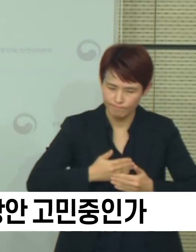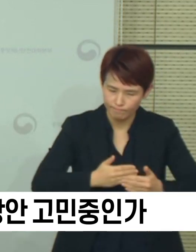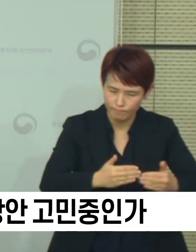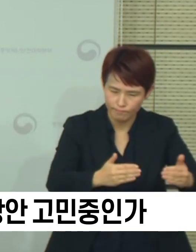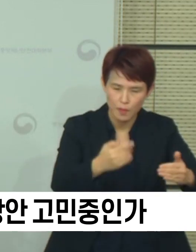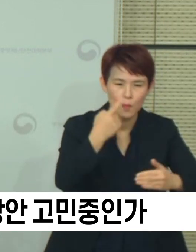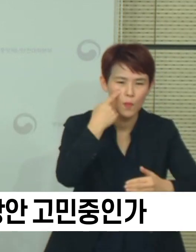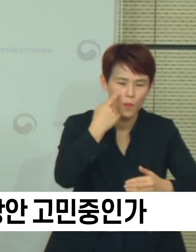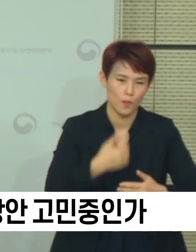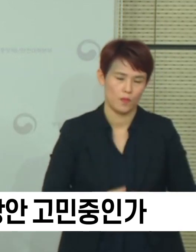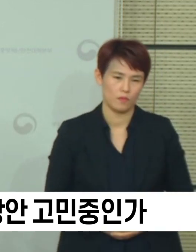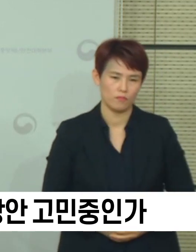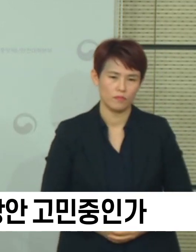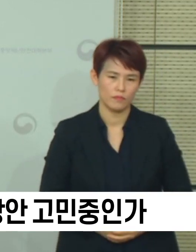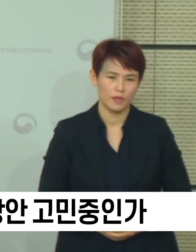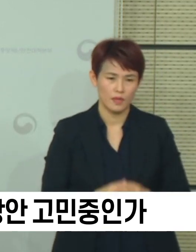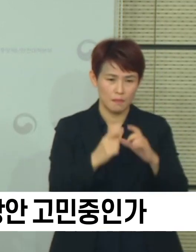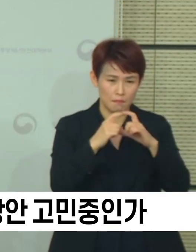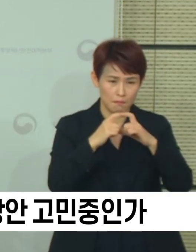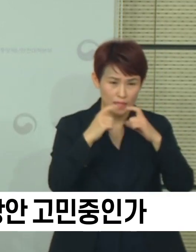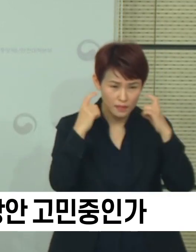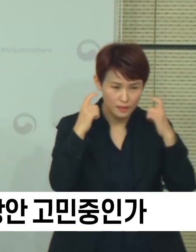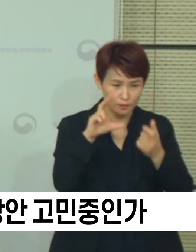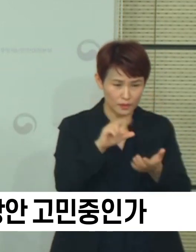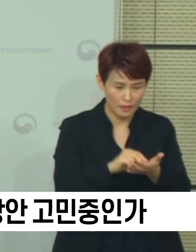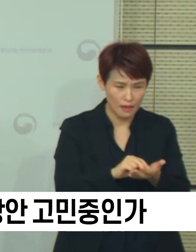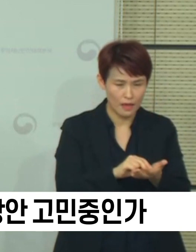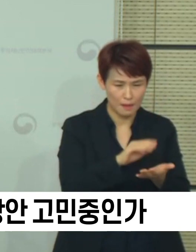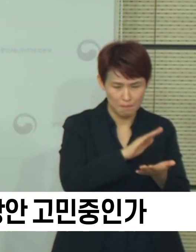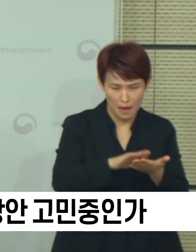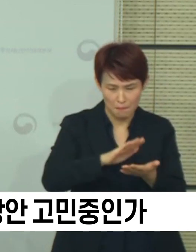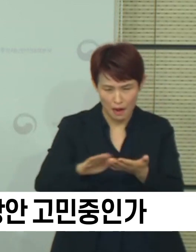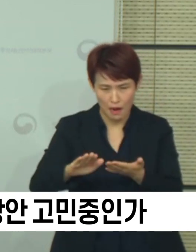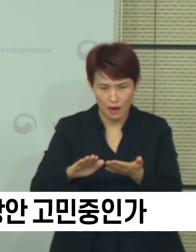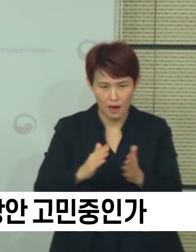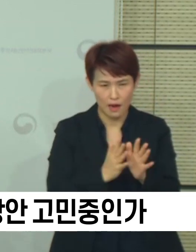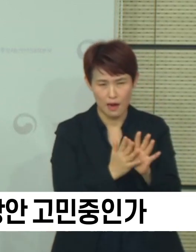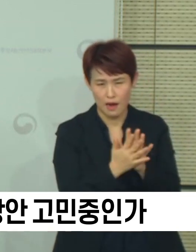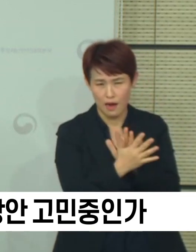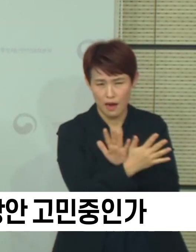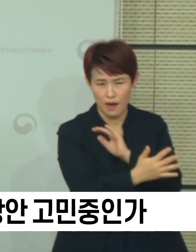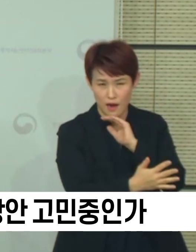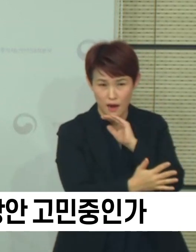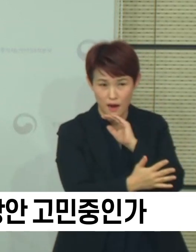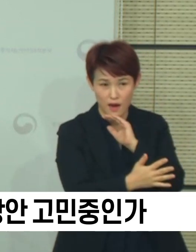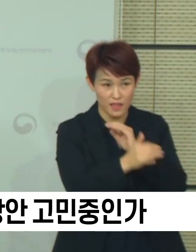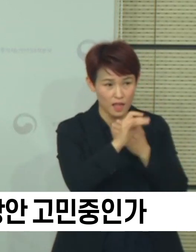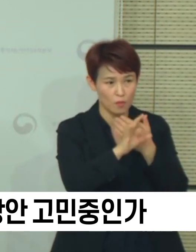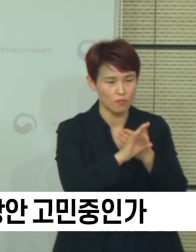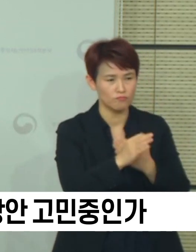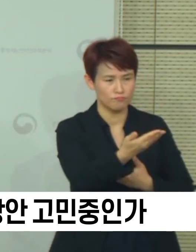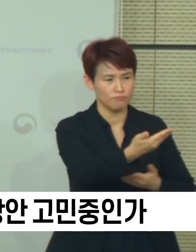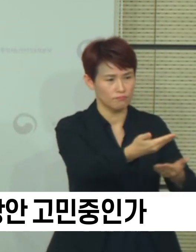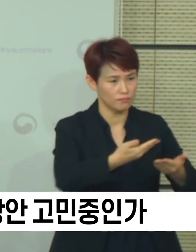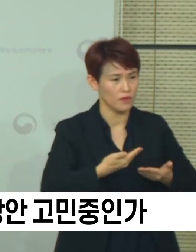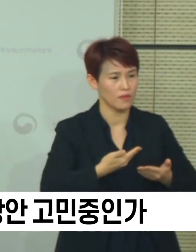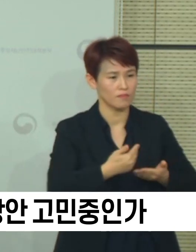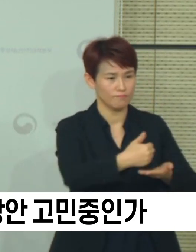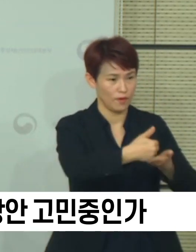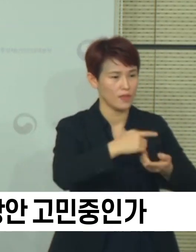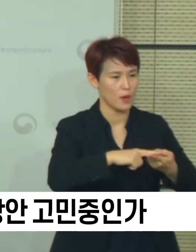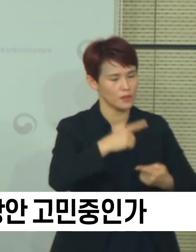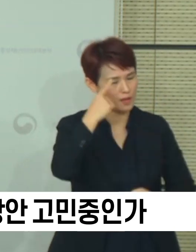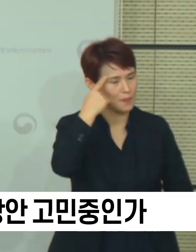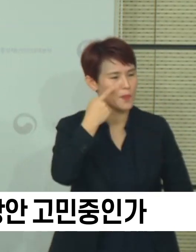계획입니다. 그럼에도 불구하고 마스크 문제가 계속되면 지금 기자님께서 제안한 방법도 이제 고려해볼 수는 있을